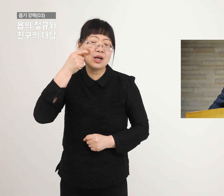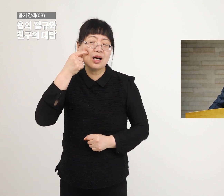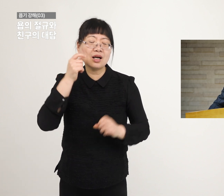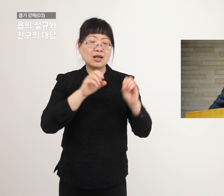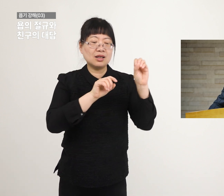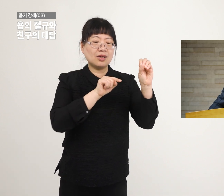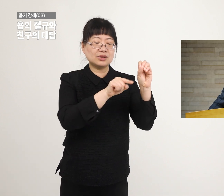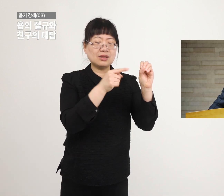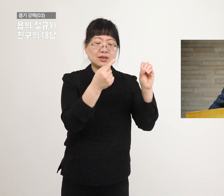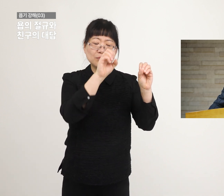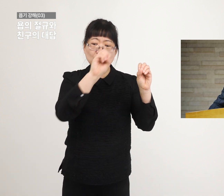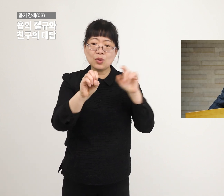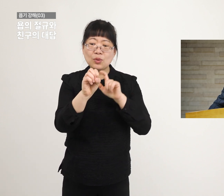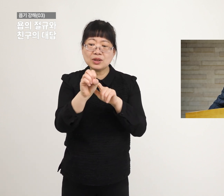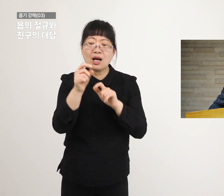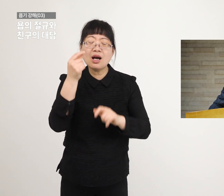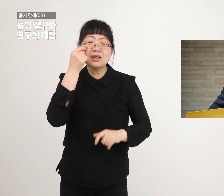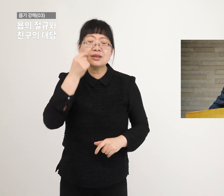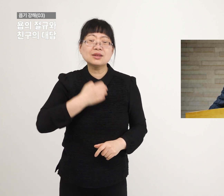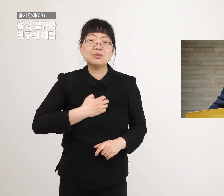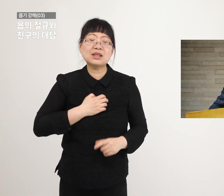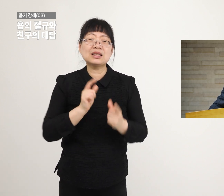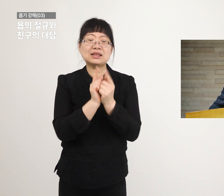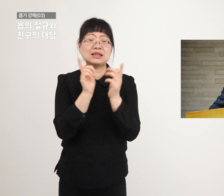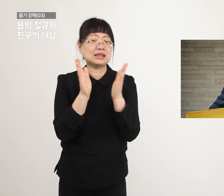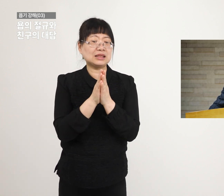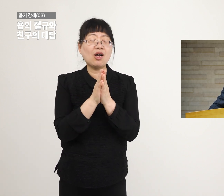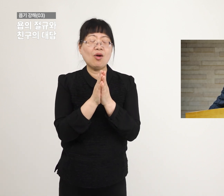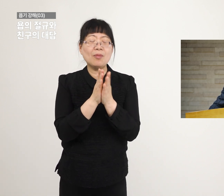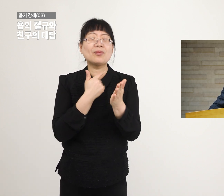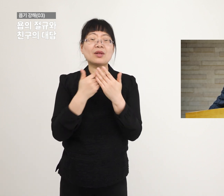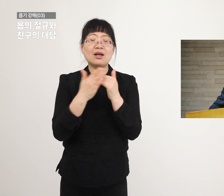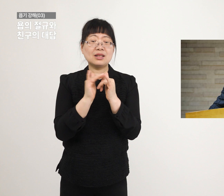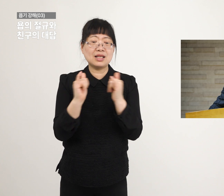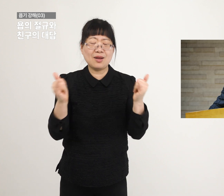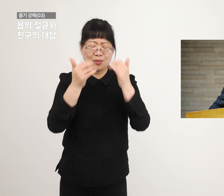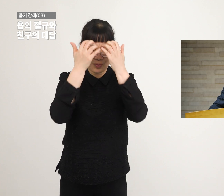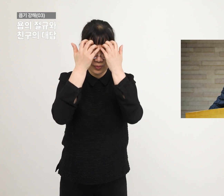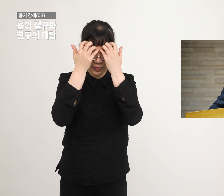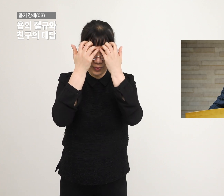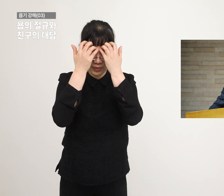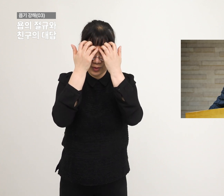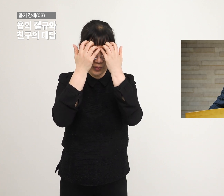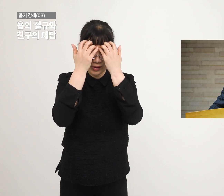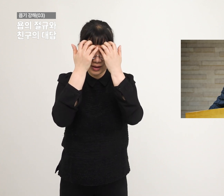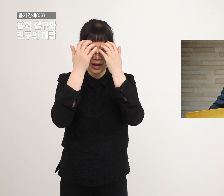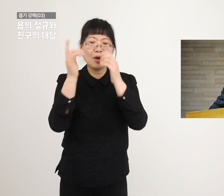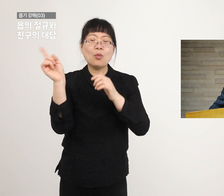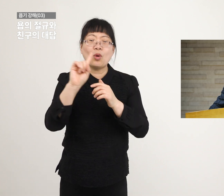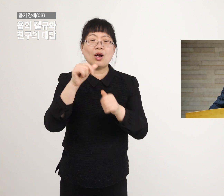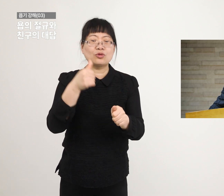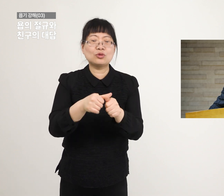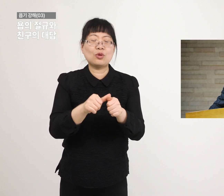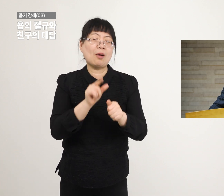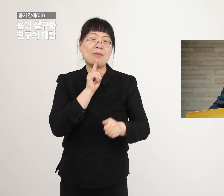0.1%도 그 슬픔을 직접 마주한 이들의 고통을 말해서는 안 돼요.